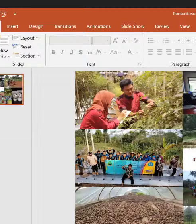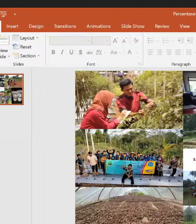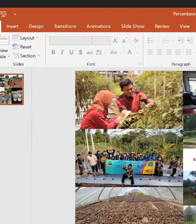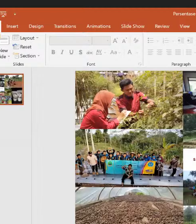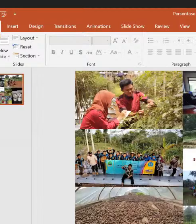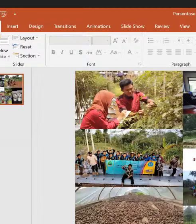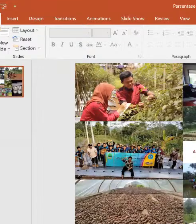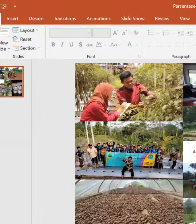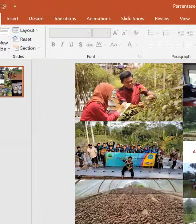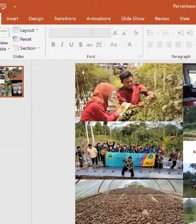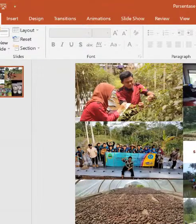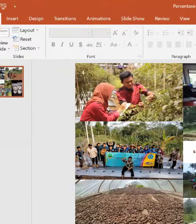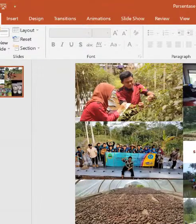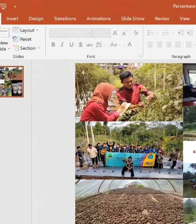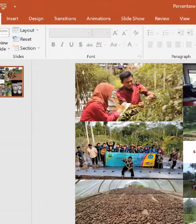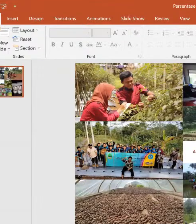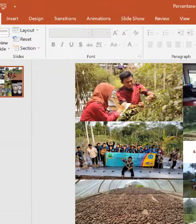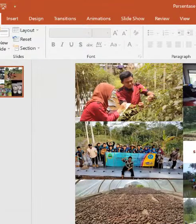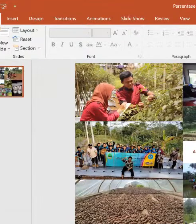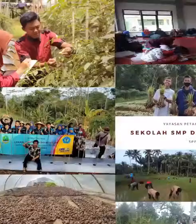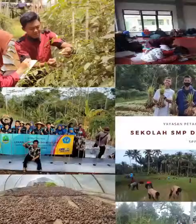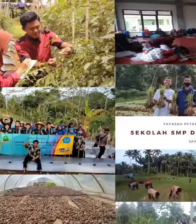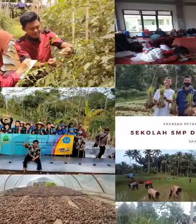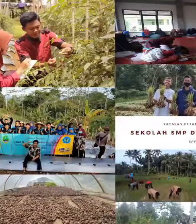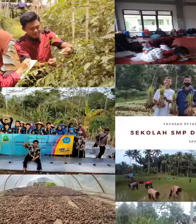bagi para petani.